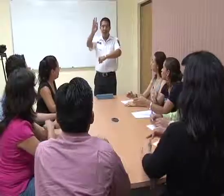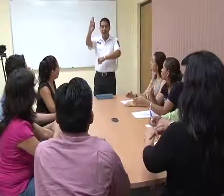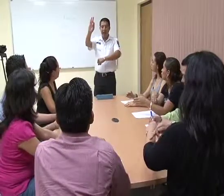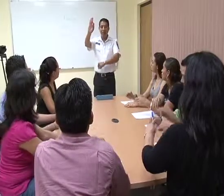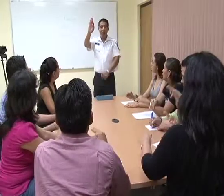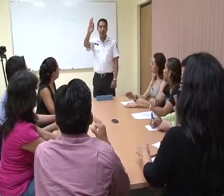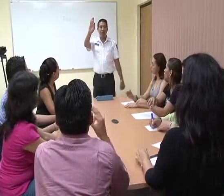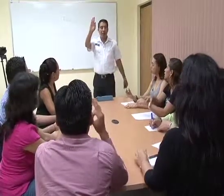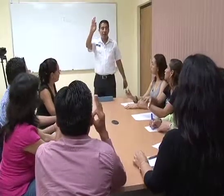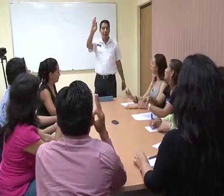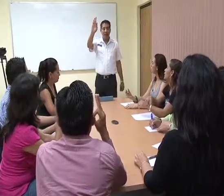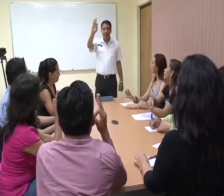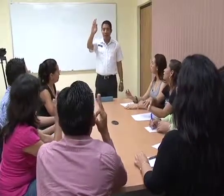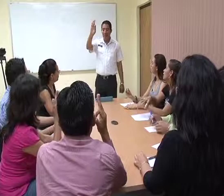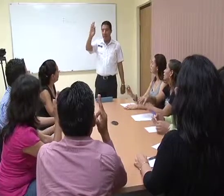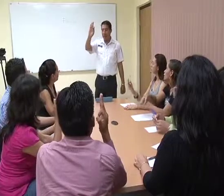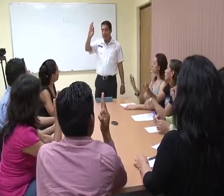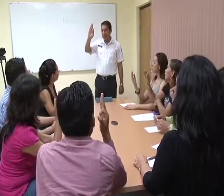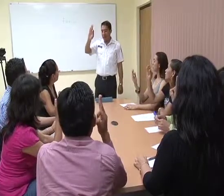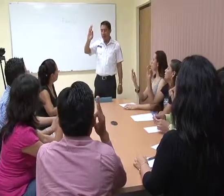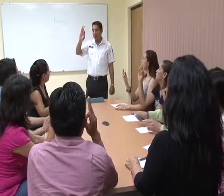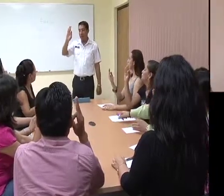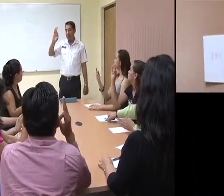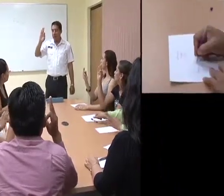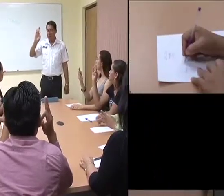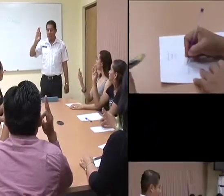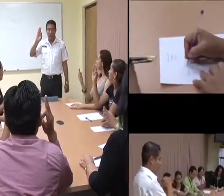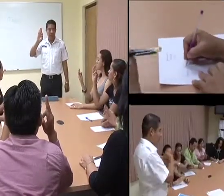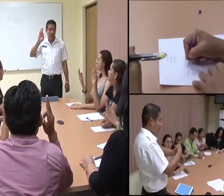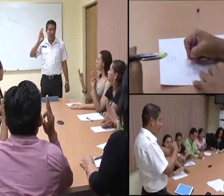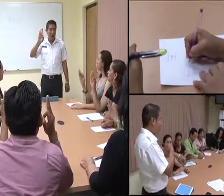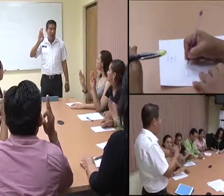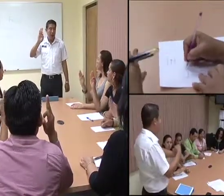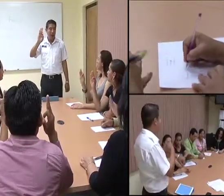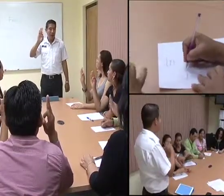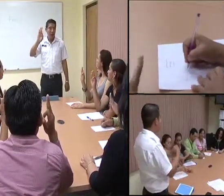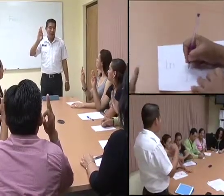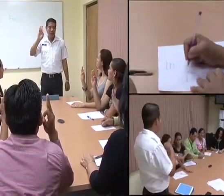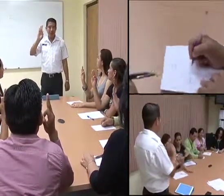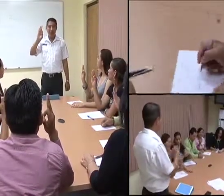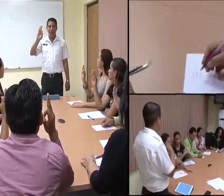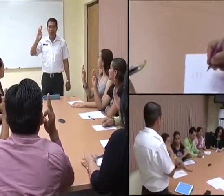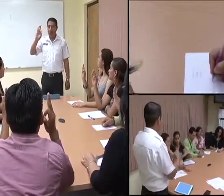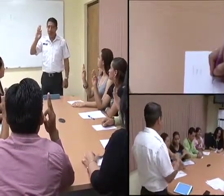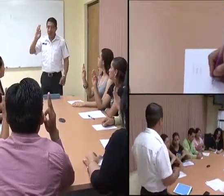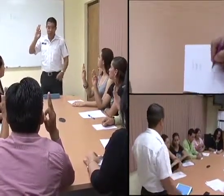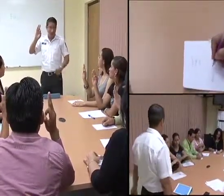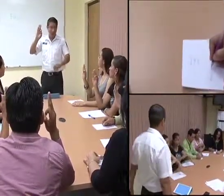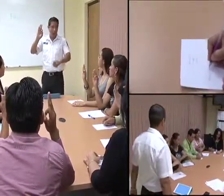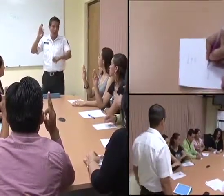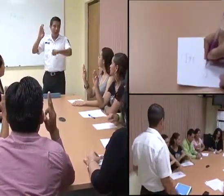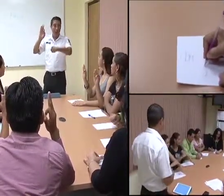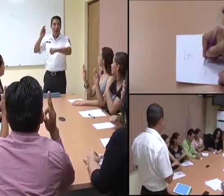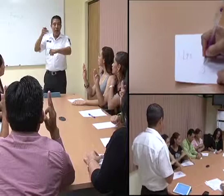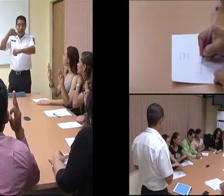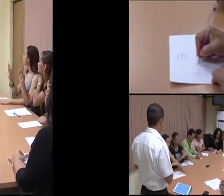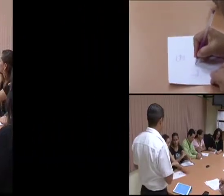La Secretaría de Seguridad y Protección Ciudadana cuenta con un intérprete de lengua de señas que contribuye a la comunicación y la capacitación. Ahora